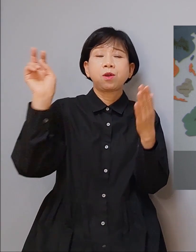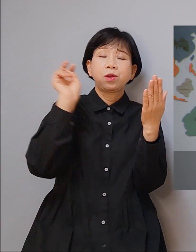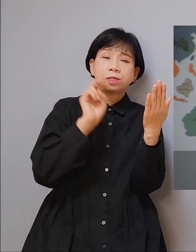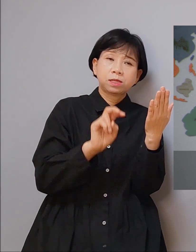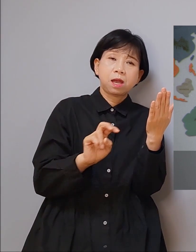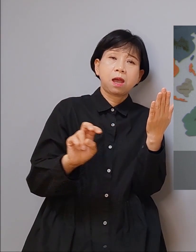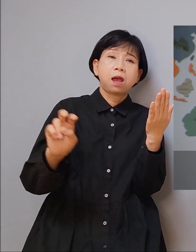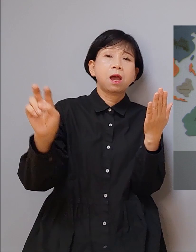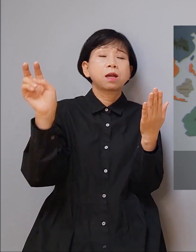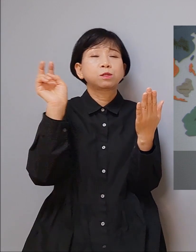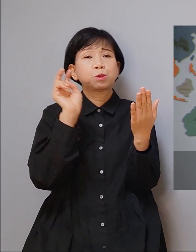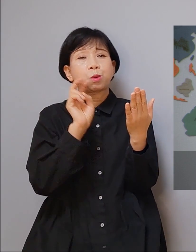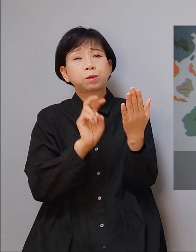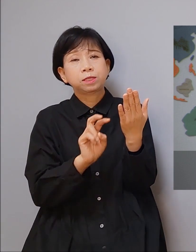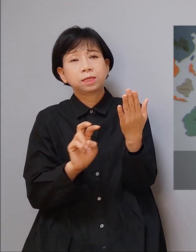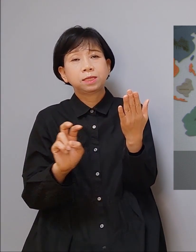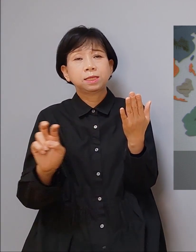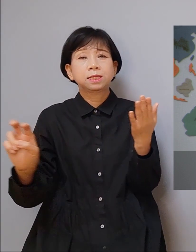감사하며